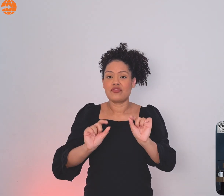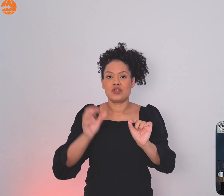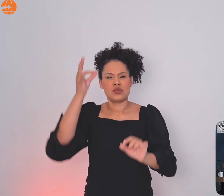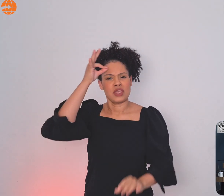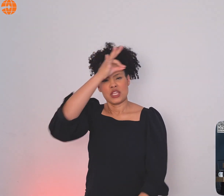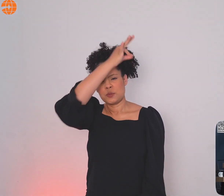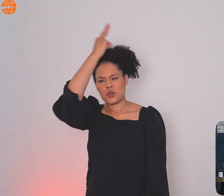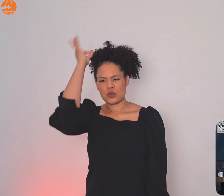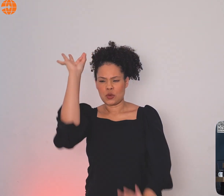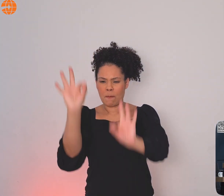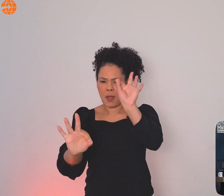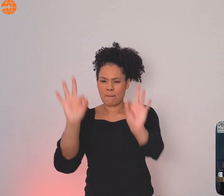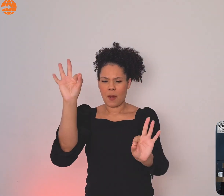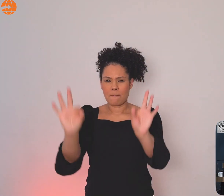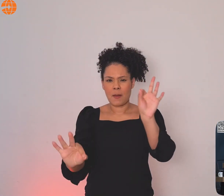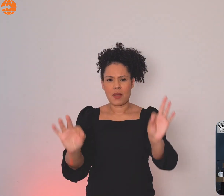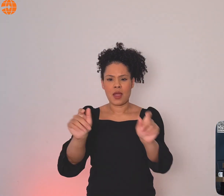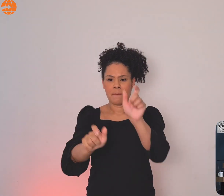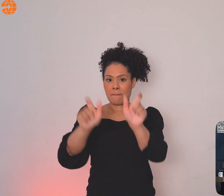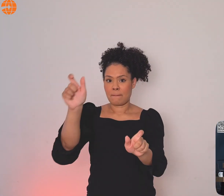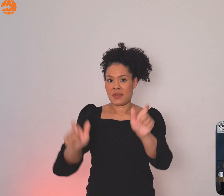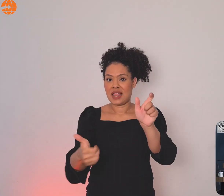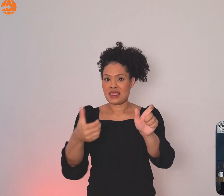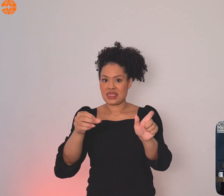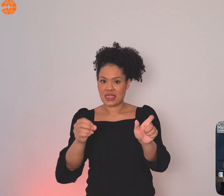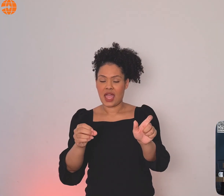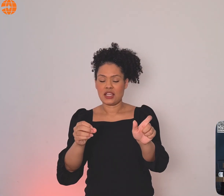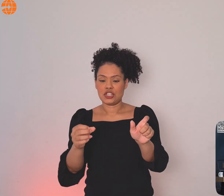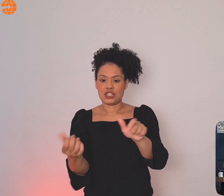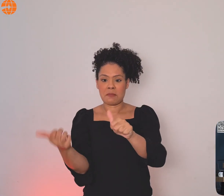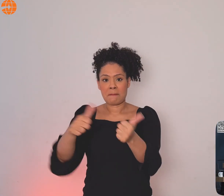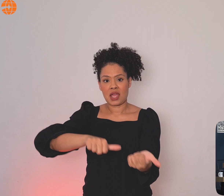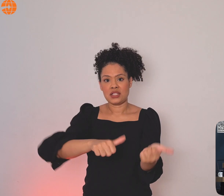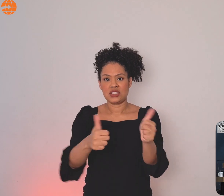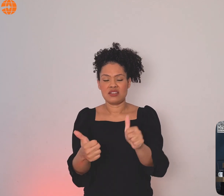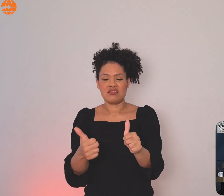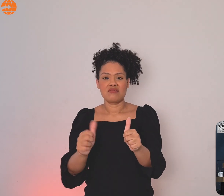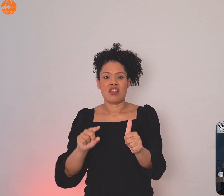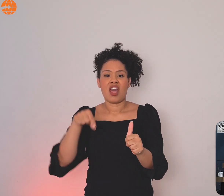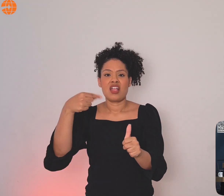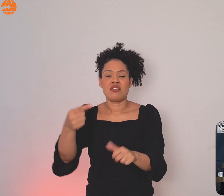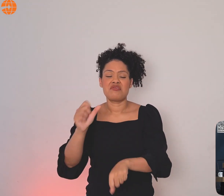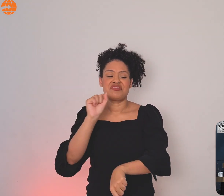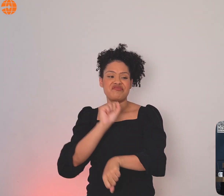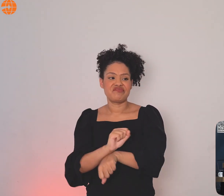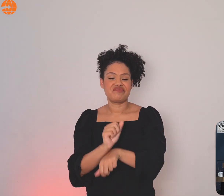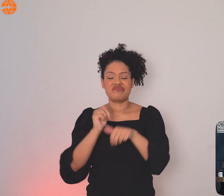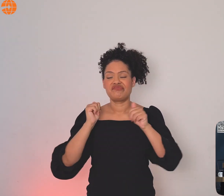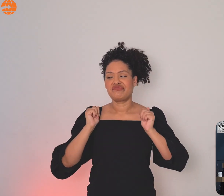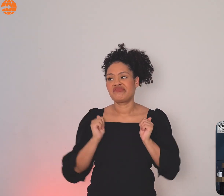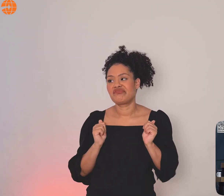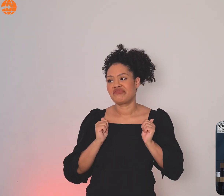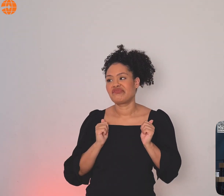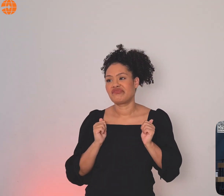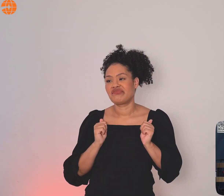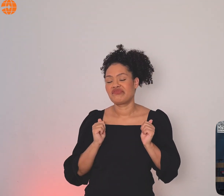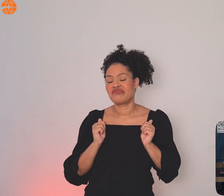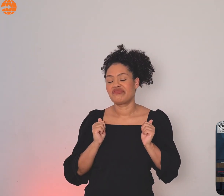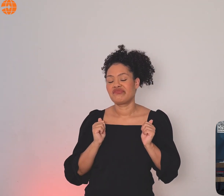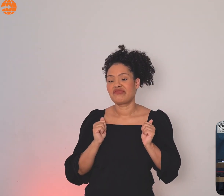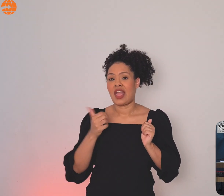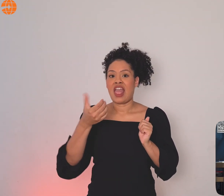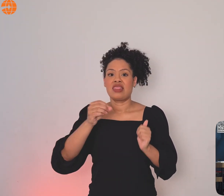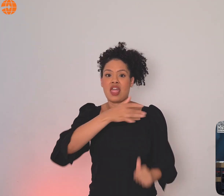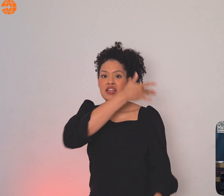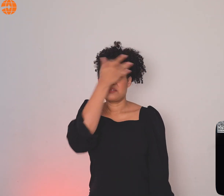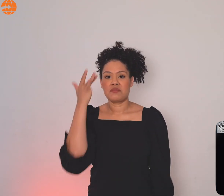10, daqui a pouco ela se acomoda, aí sai 10, no final das contas, o tamanho é o mesmo,